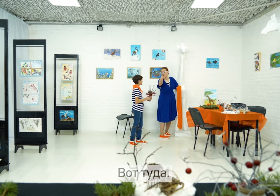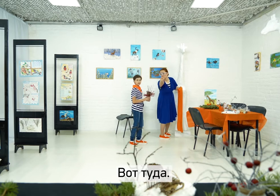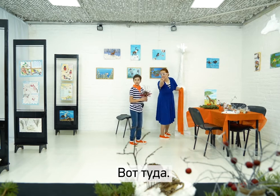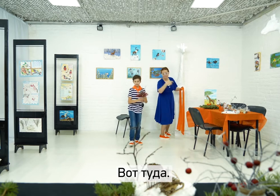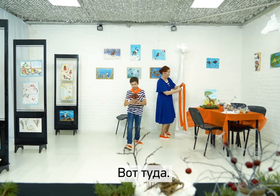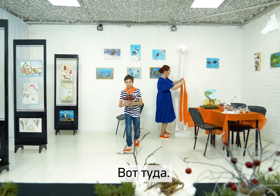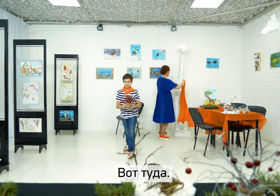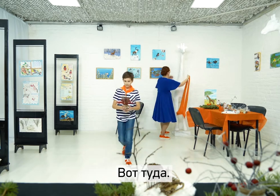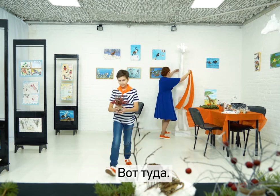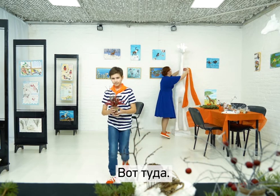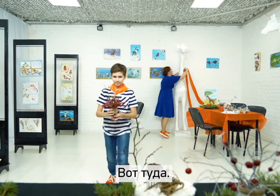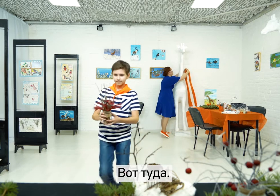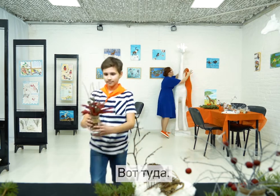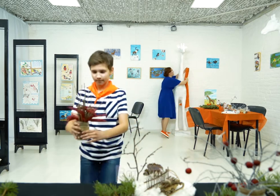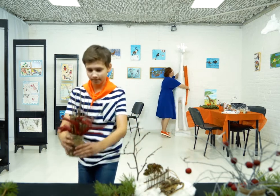Вот туда.